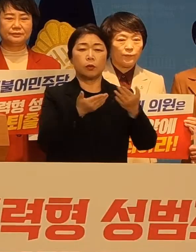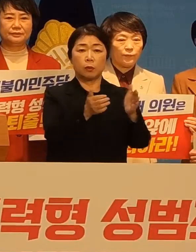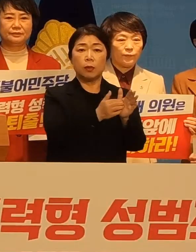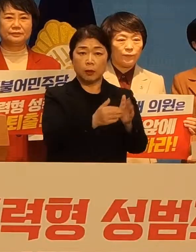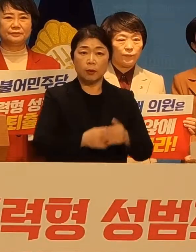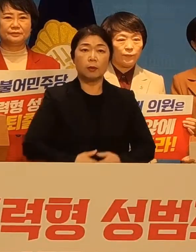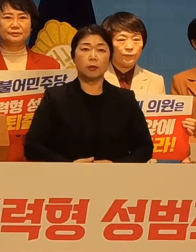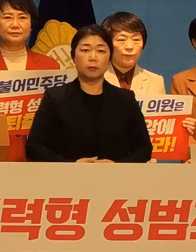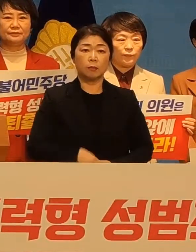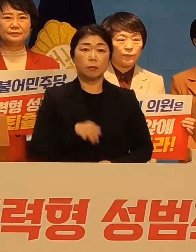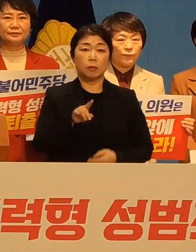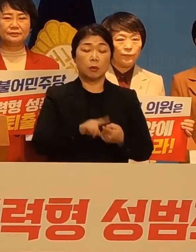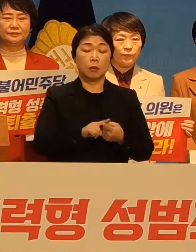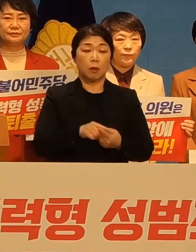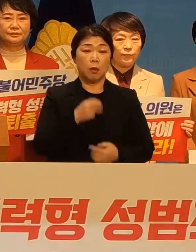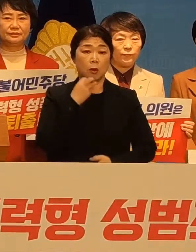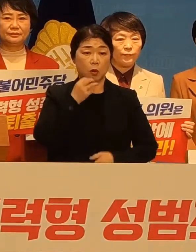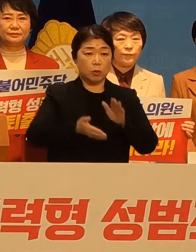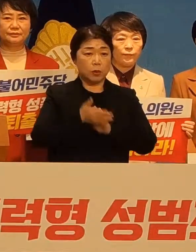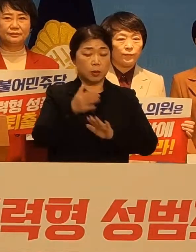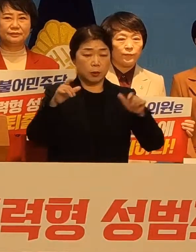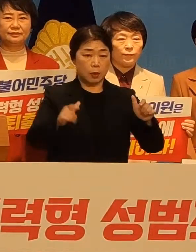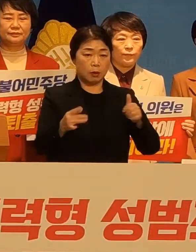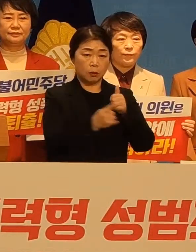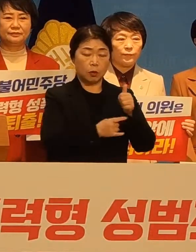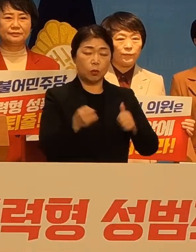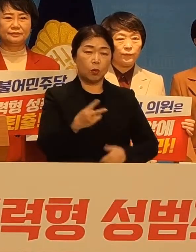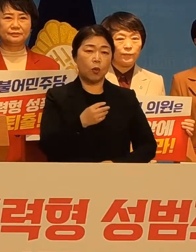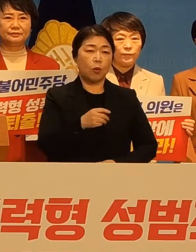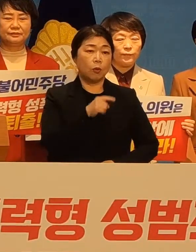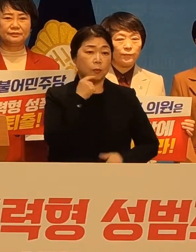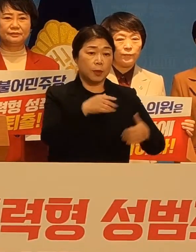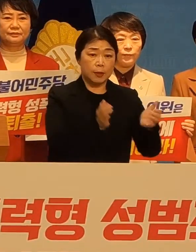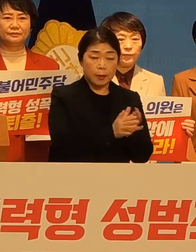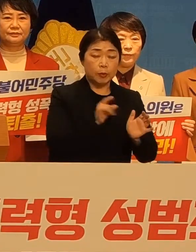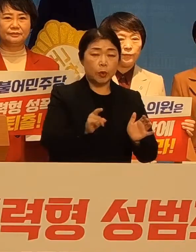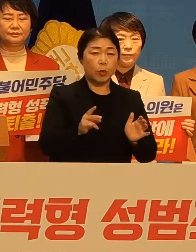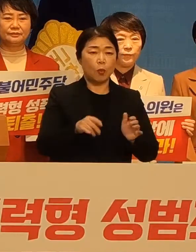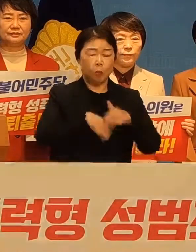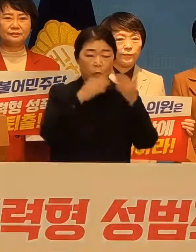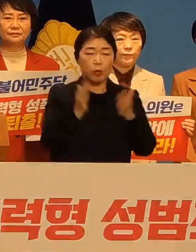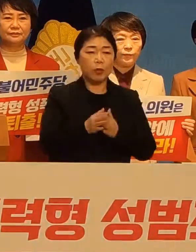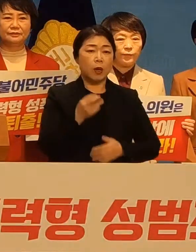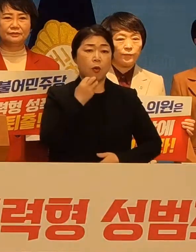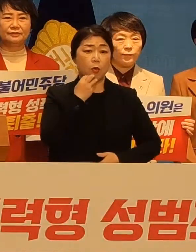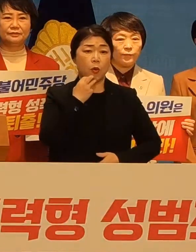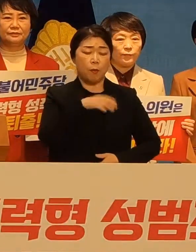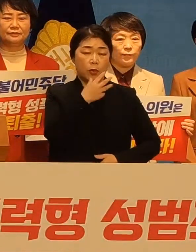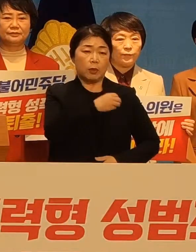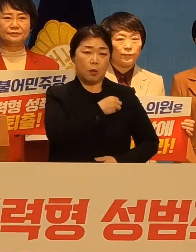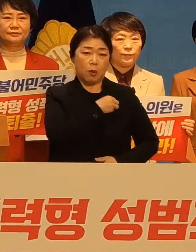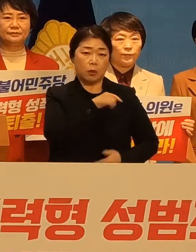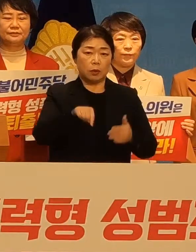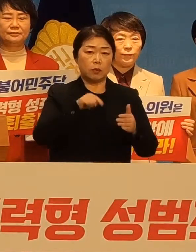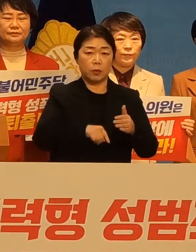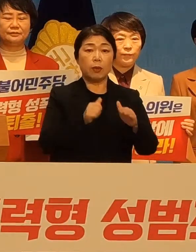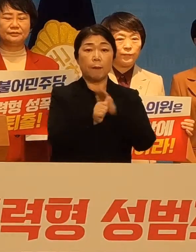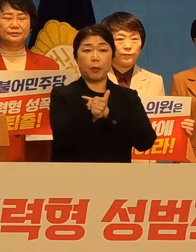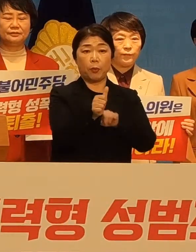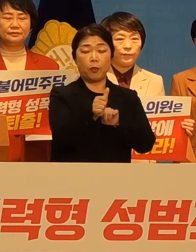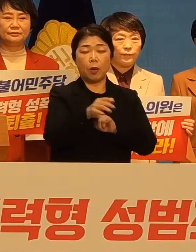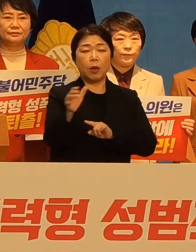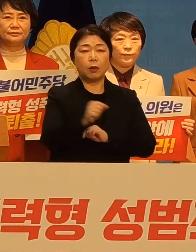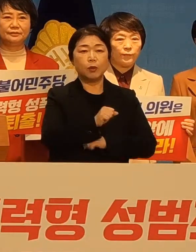점에 관해서 우리 서울시당과 국민의힘 서울시당과 서울의 모든 여성당원들을 대표해